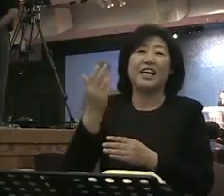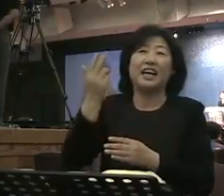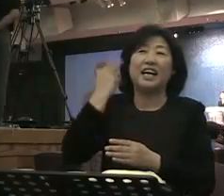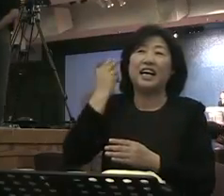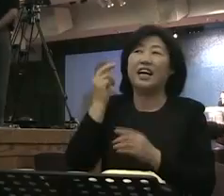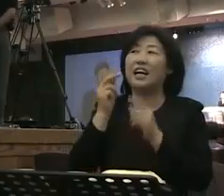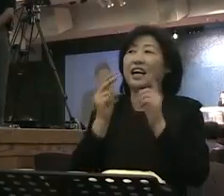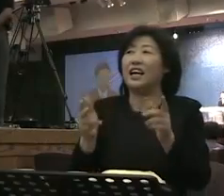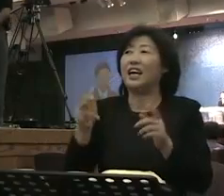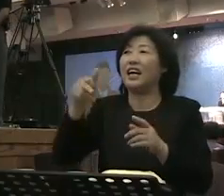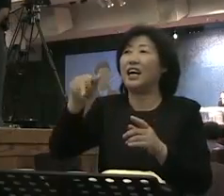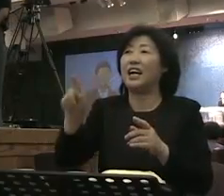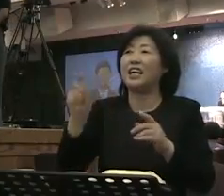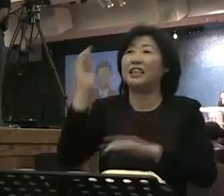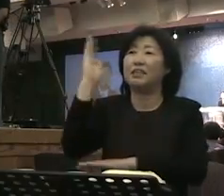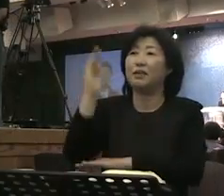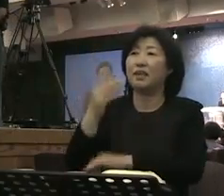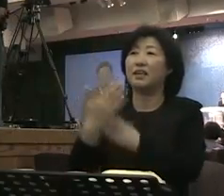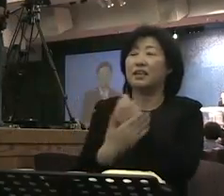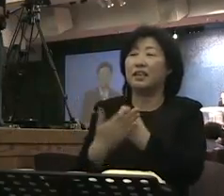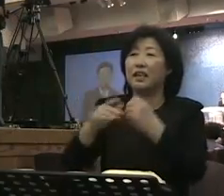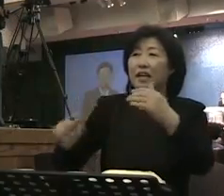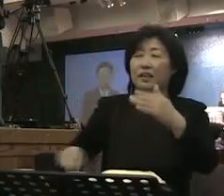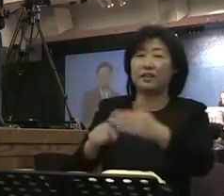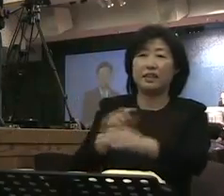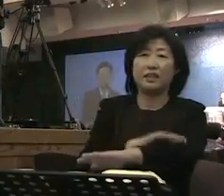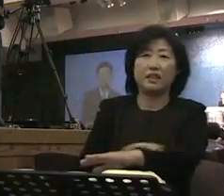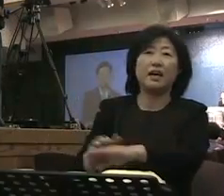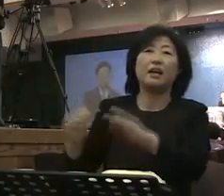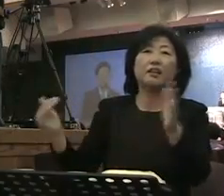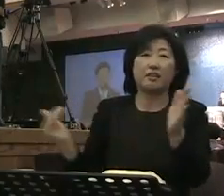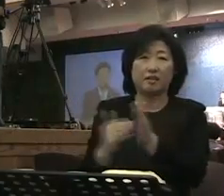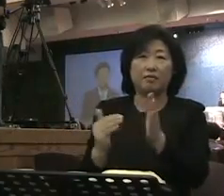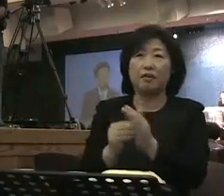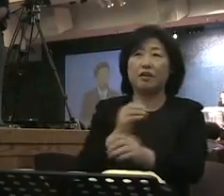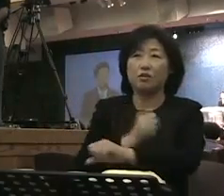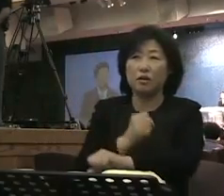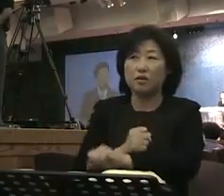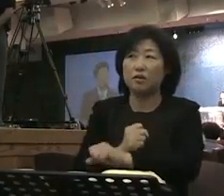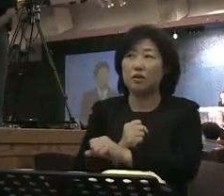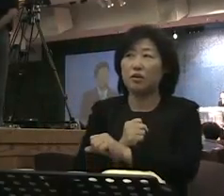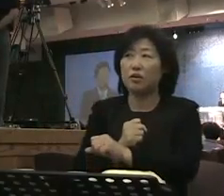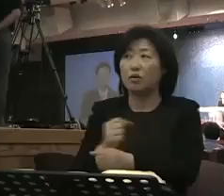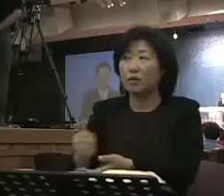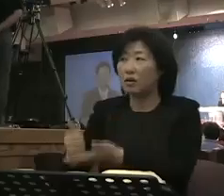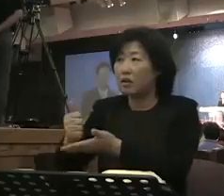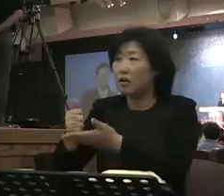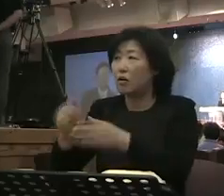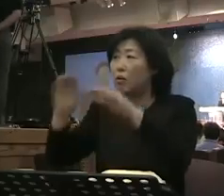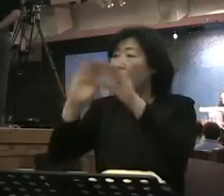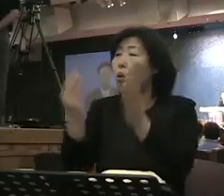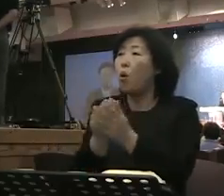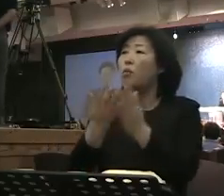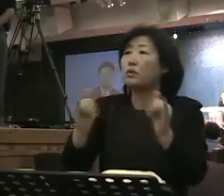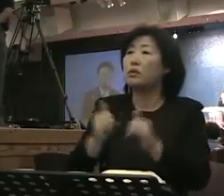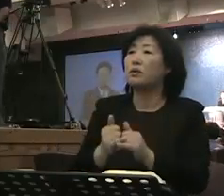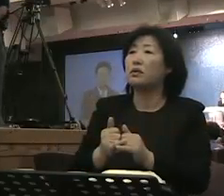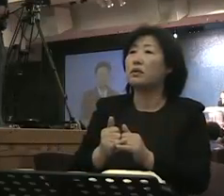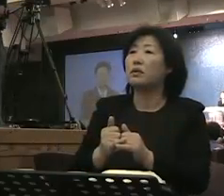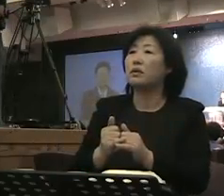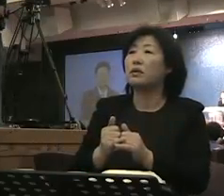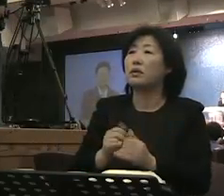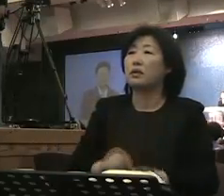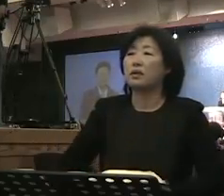칼쌤이나 은혜 가운데 잘 마쳤습니다. 수고하신 분들, 보이지 않는 곳에 섬겨주신 모든 분들께 진심으로 감사를